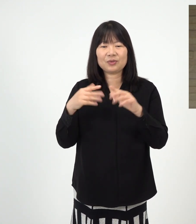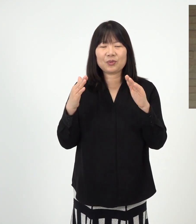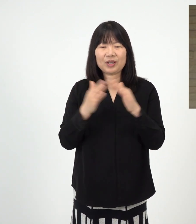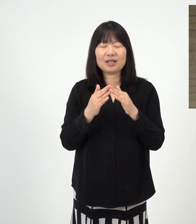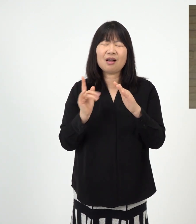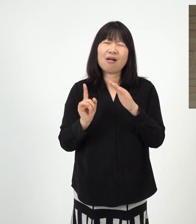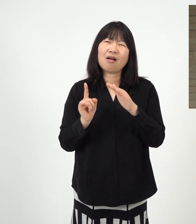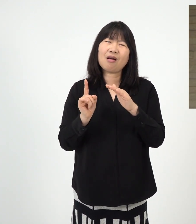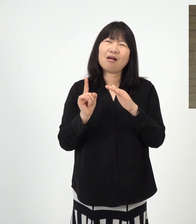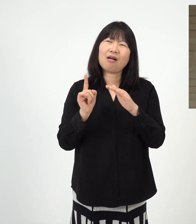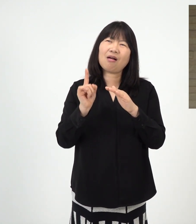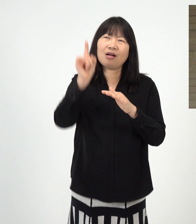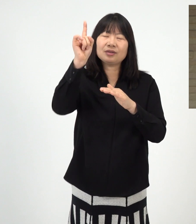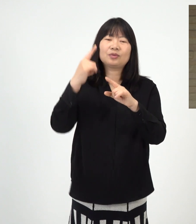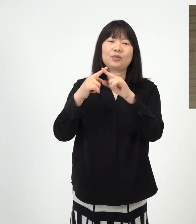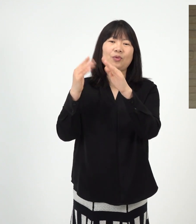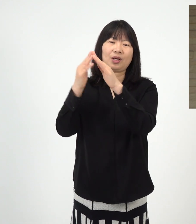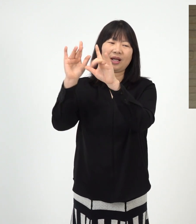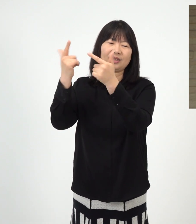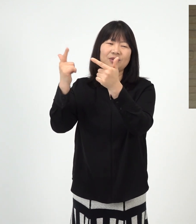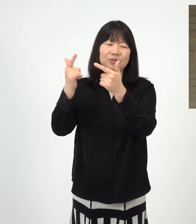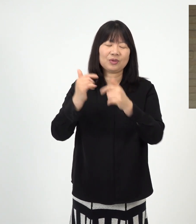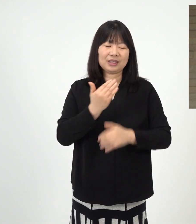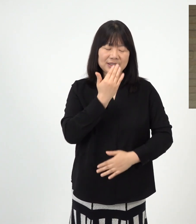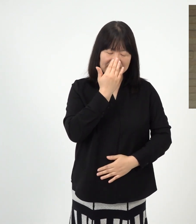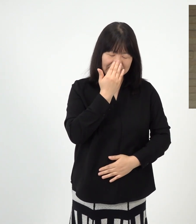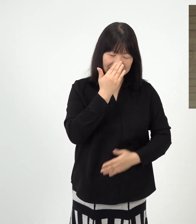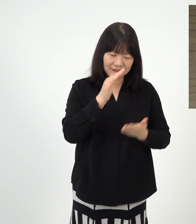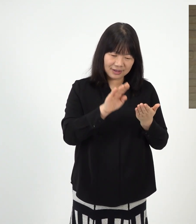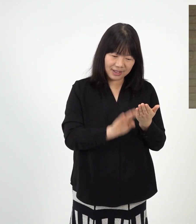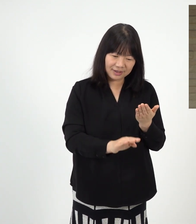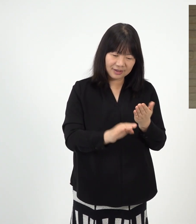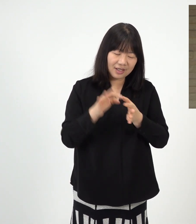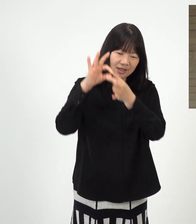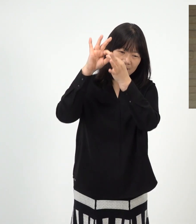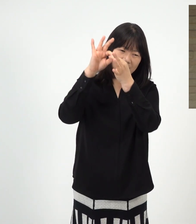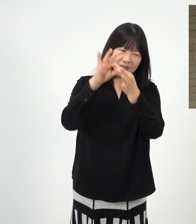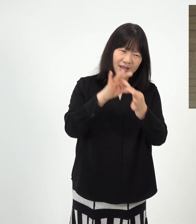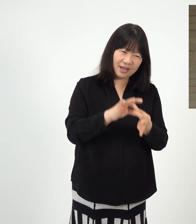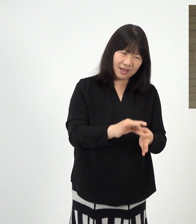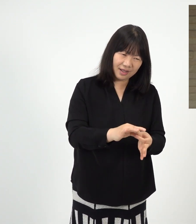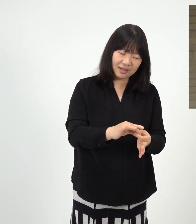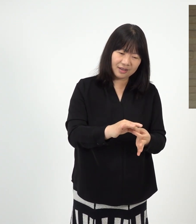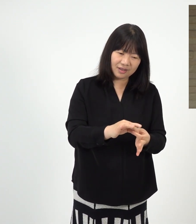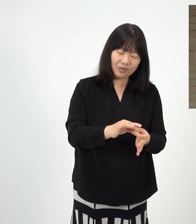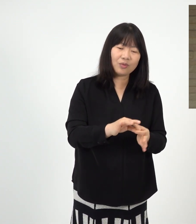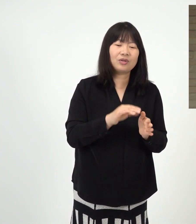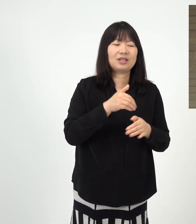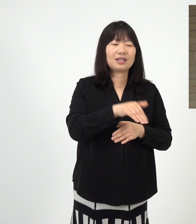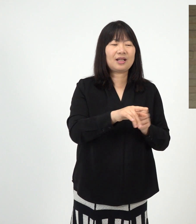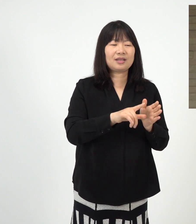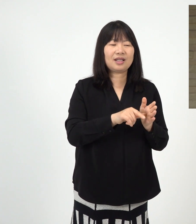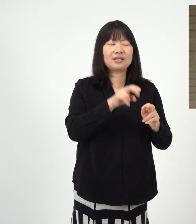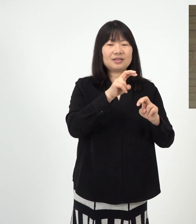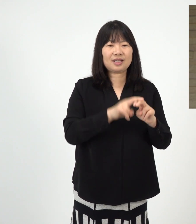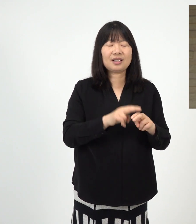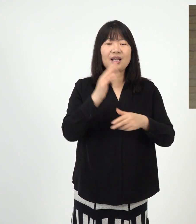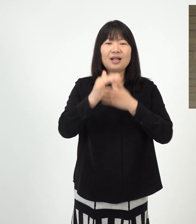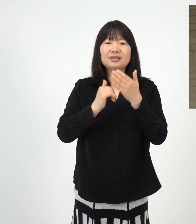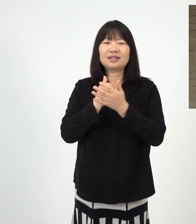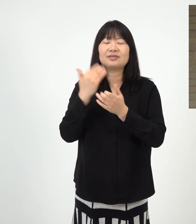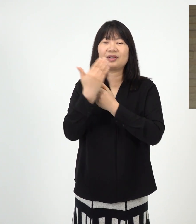고지로 올라가는 교회가 아니라 저지대, 낮은 곳으로 계속해서 흘러내려갈 때 거기에